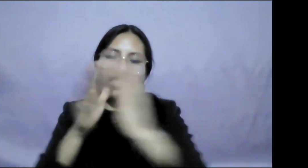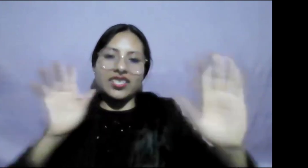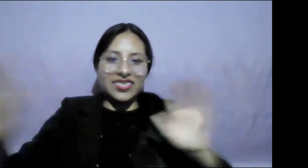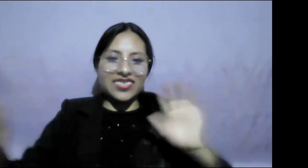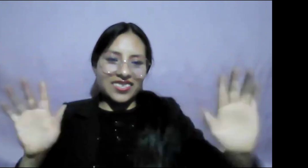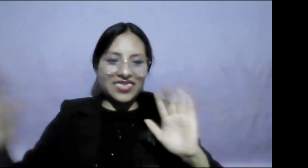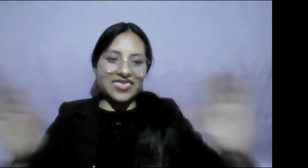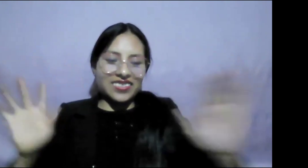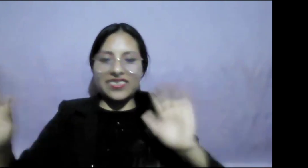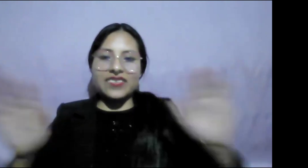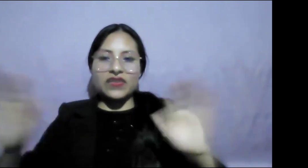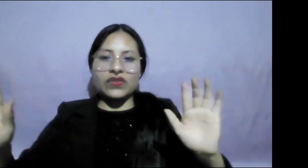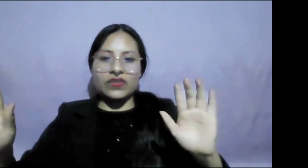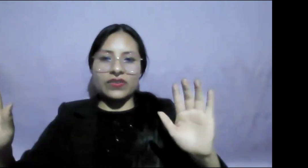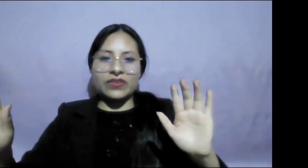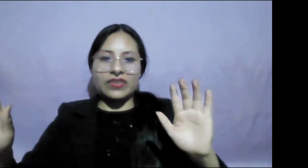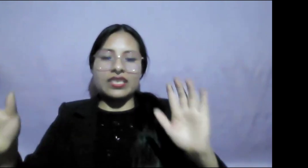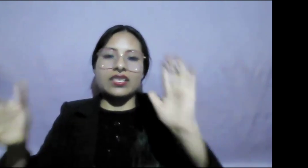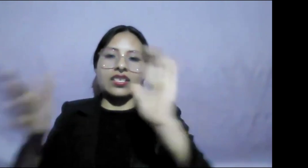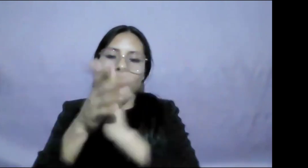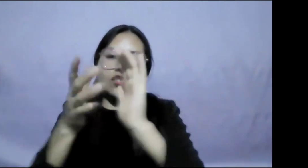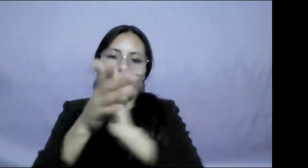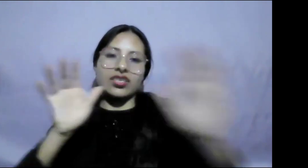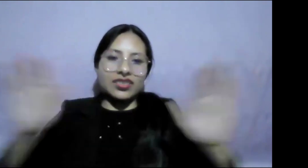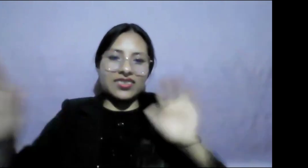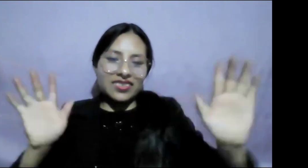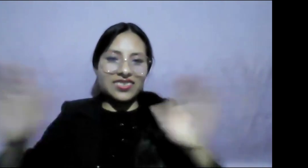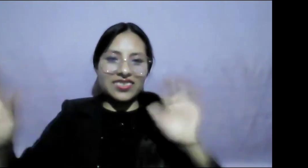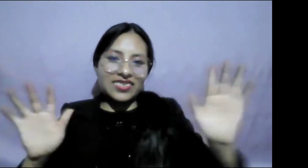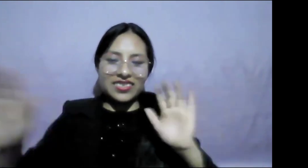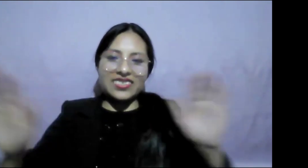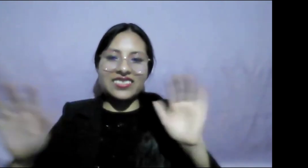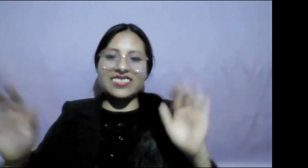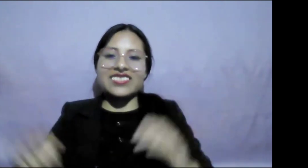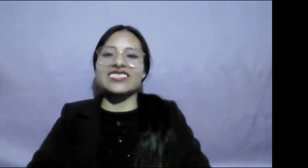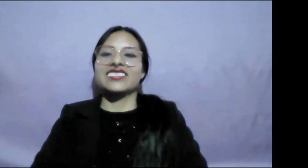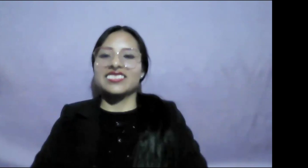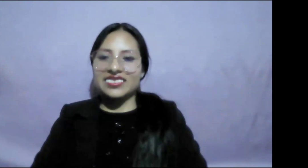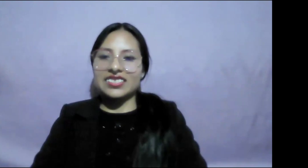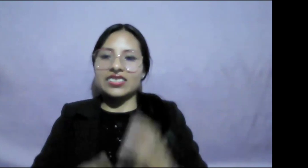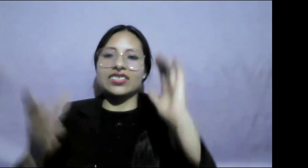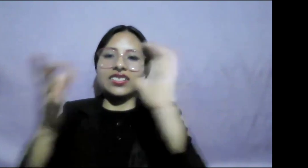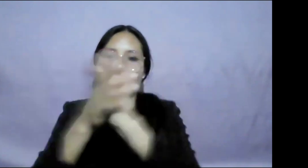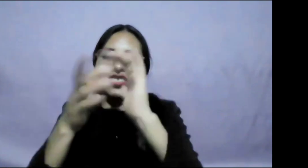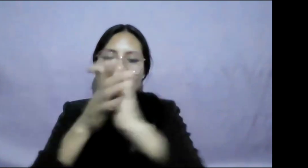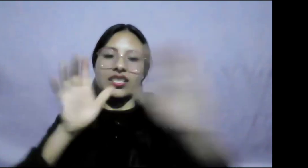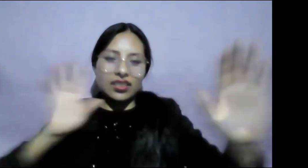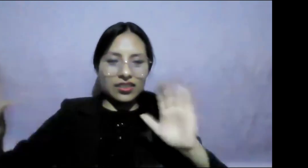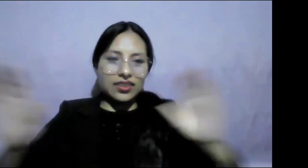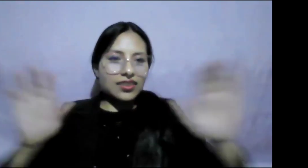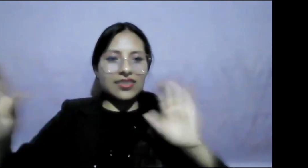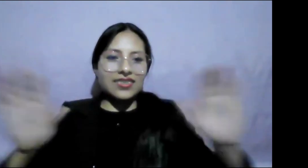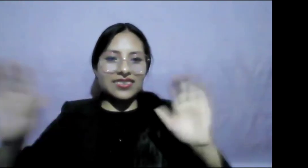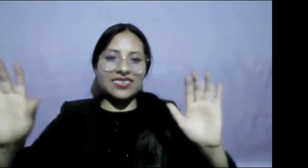chincha Ahí está vamos con el ritmo que no me quc atrás muy